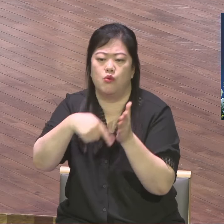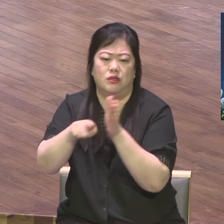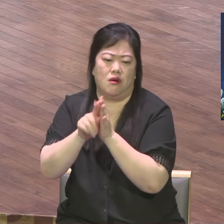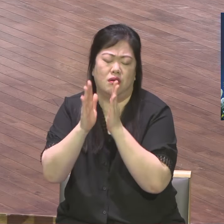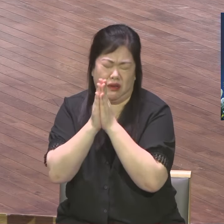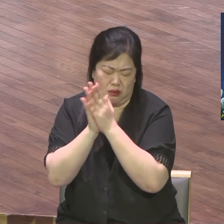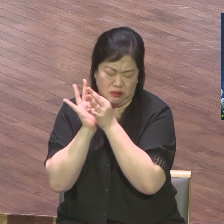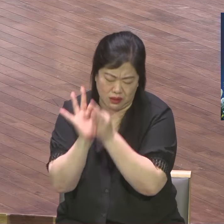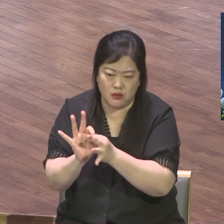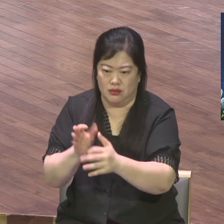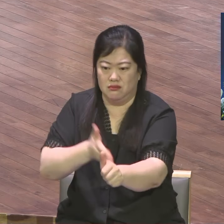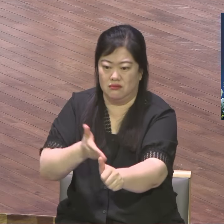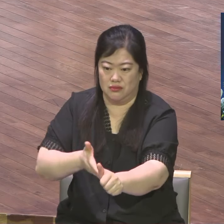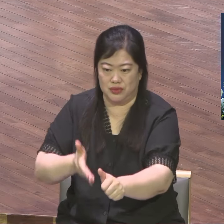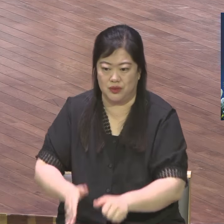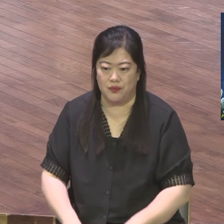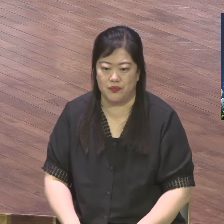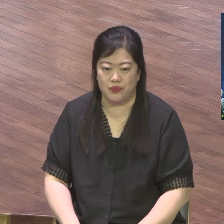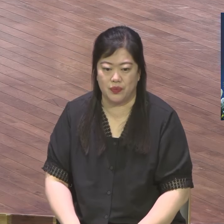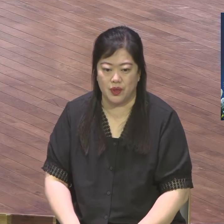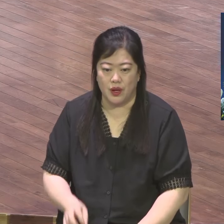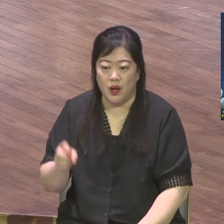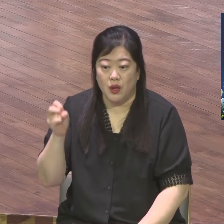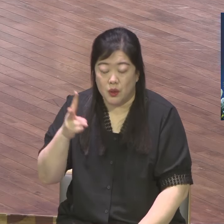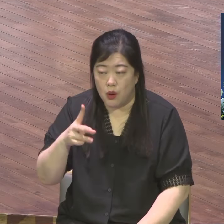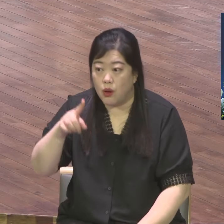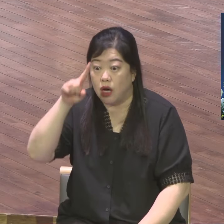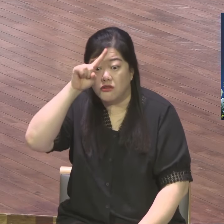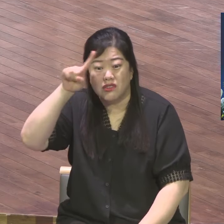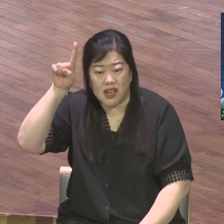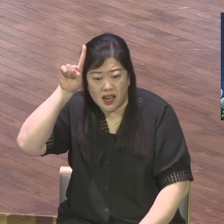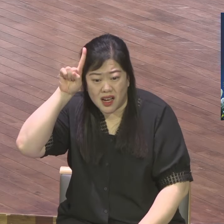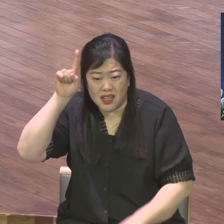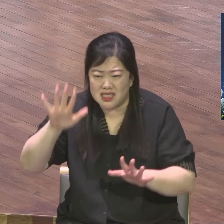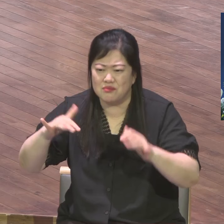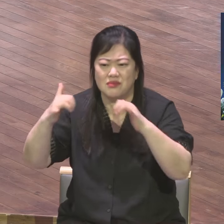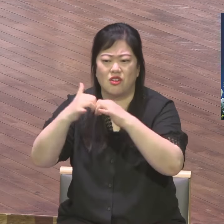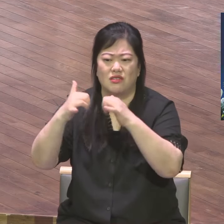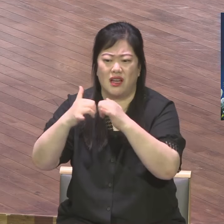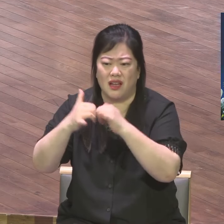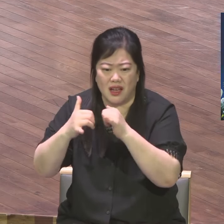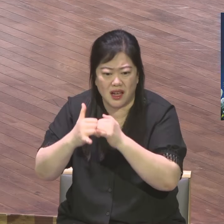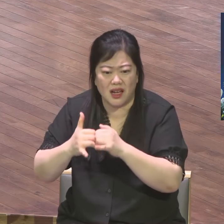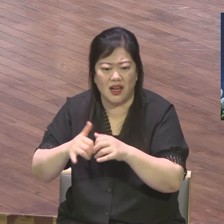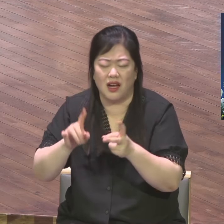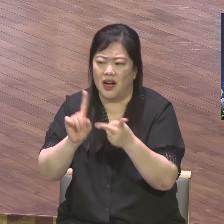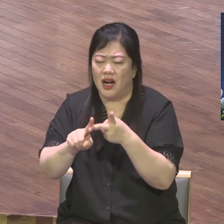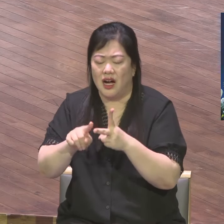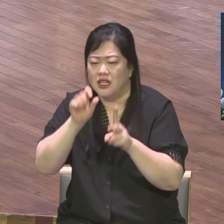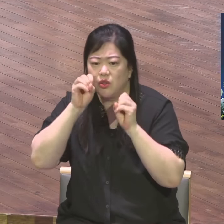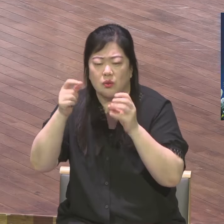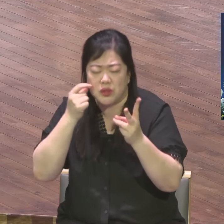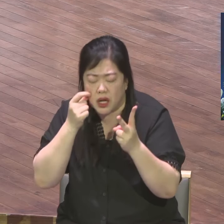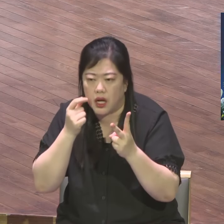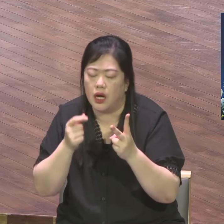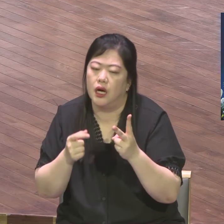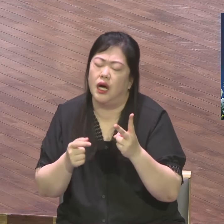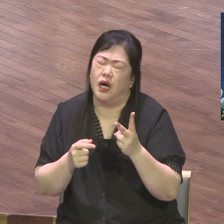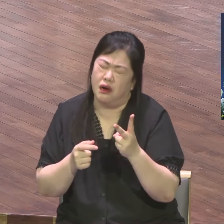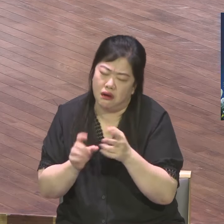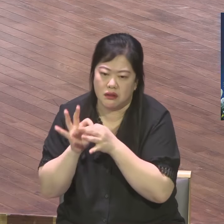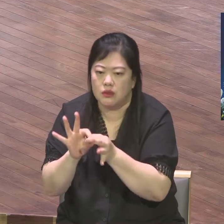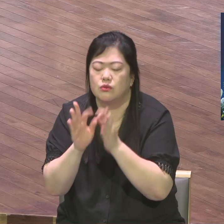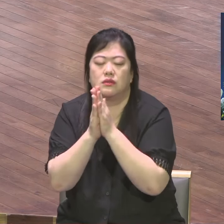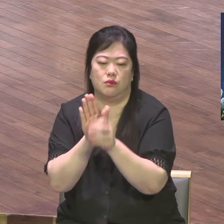바랍니다. 저 러시아 뽑은 사람들 있을 것이고 중국 뽑은 사람도 있을 것이고 저 북한 뽑은 사람도 있을 거 아니에요. 자꾸